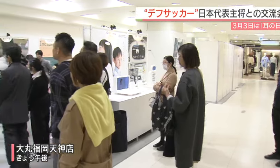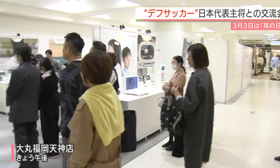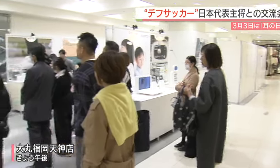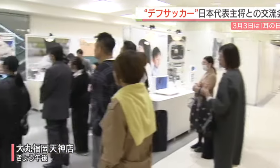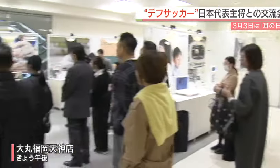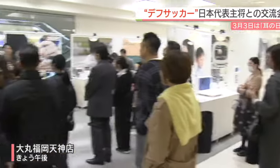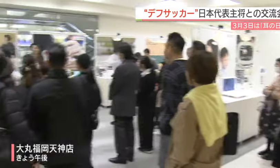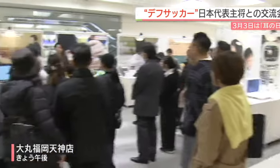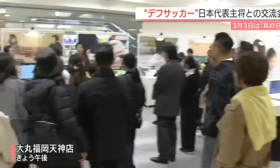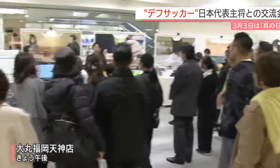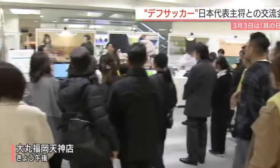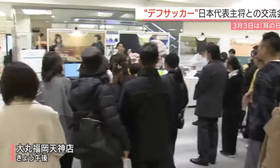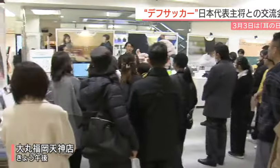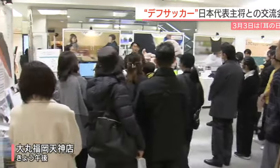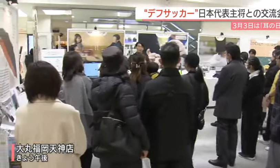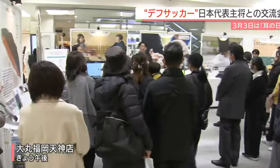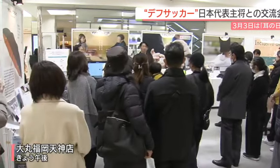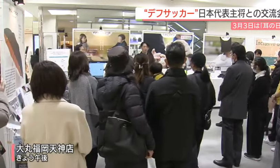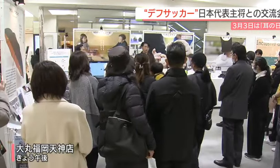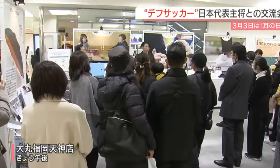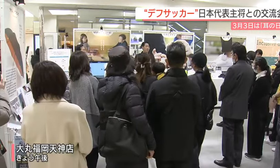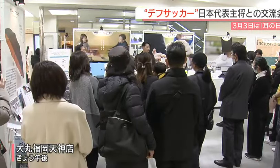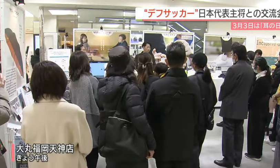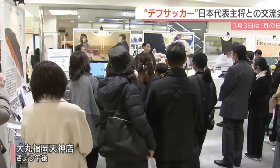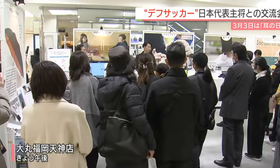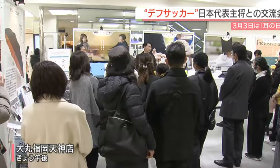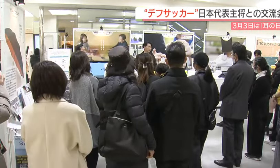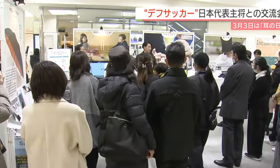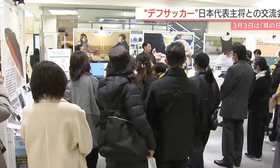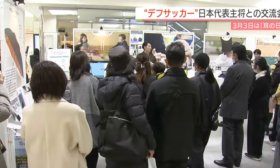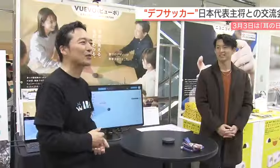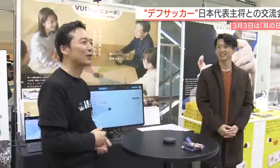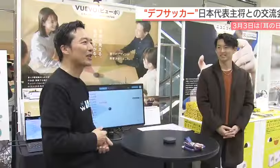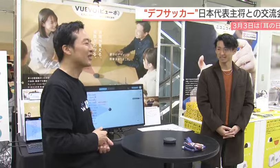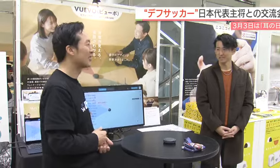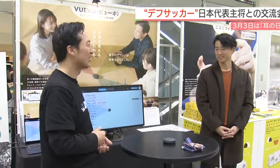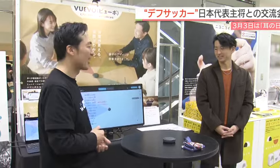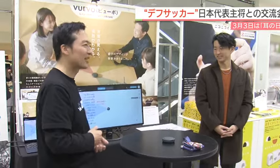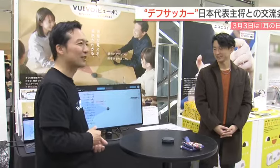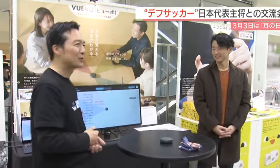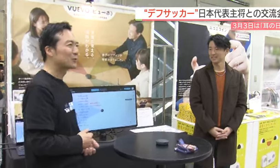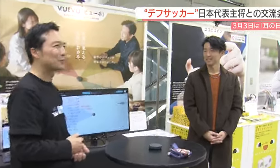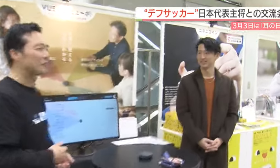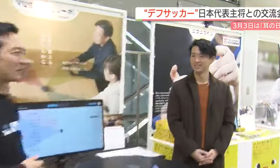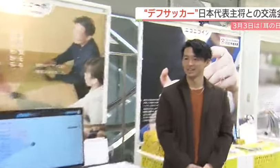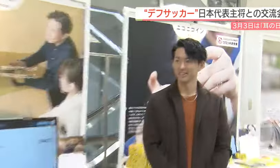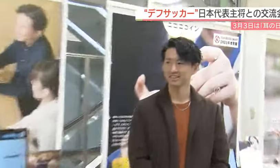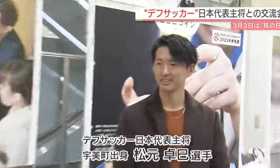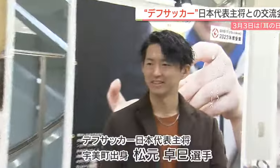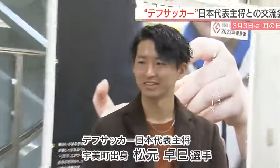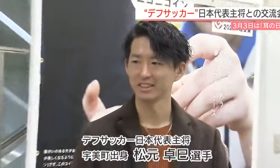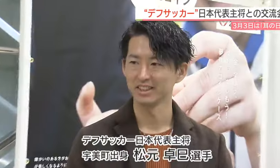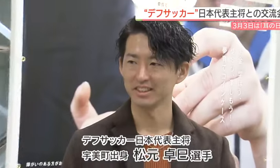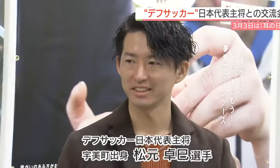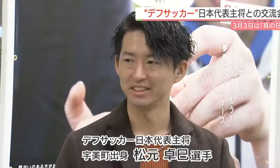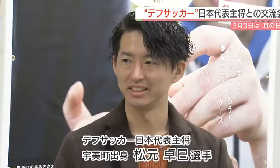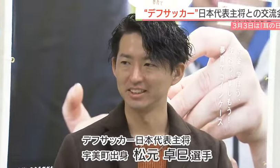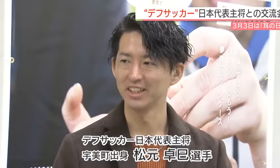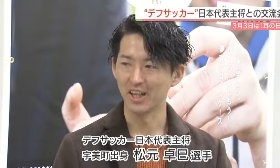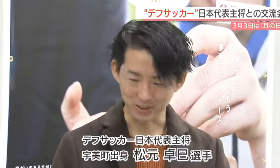大丸福岡天神店で開かれた交流会に参加したのはデフサッカーの男子日本代表キャプテンで海